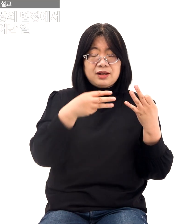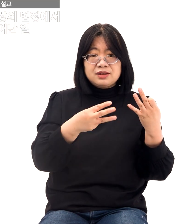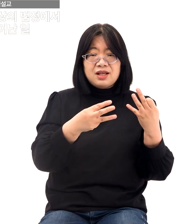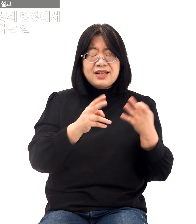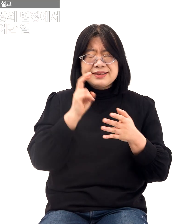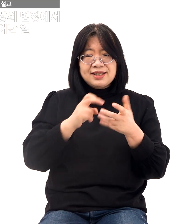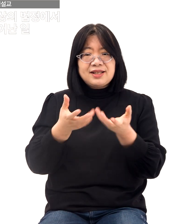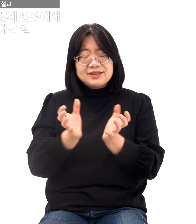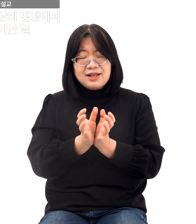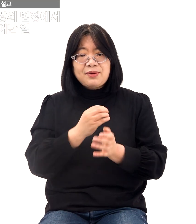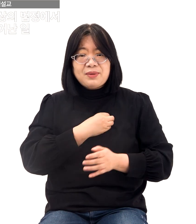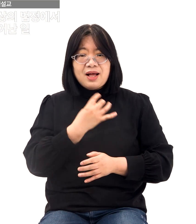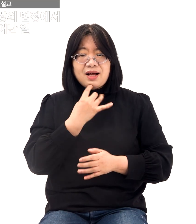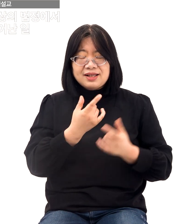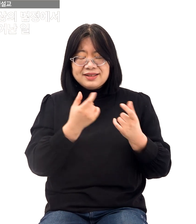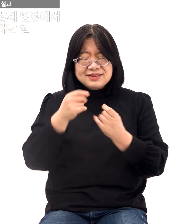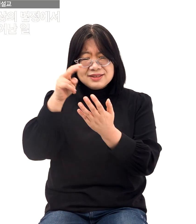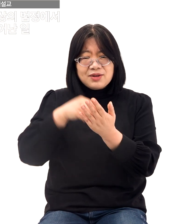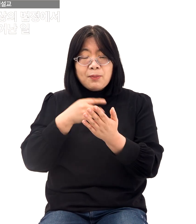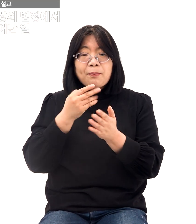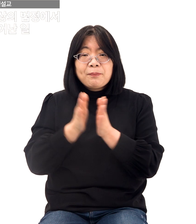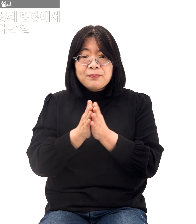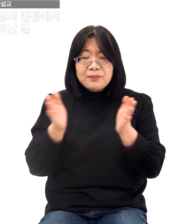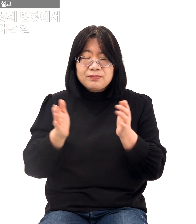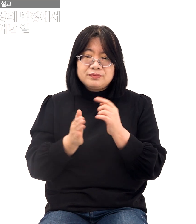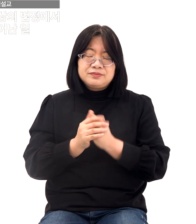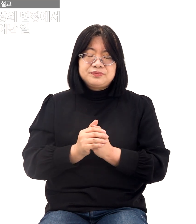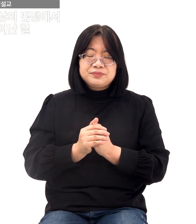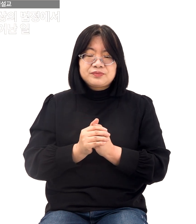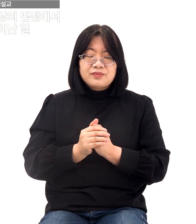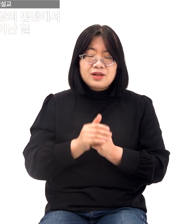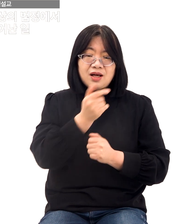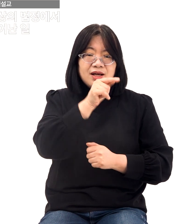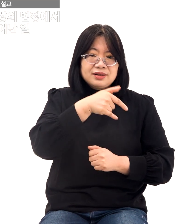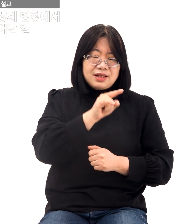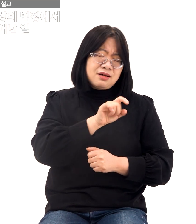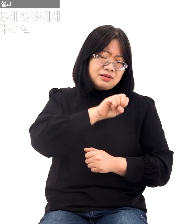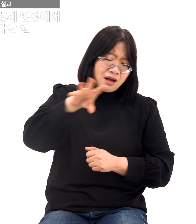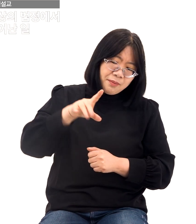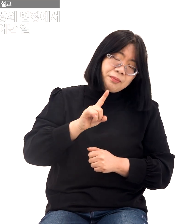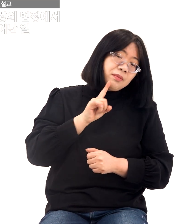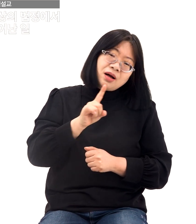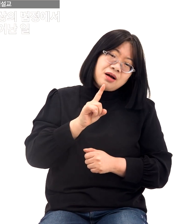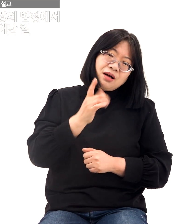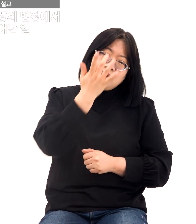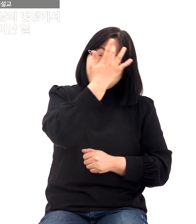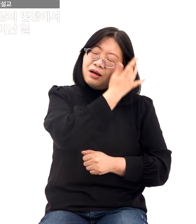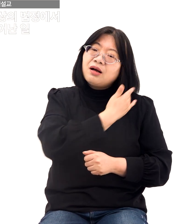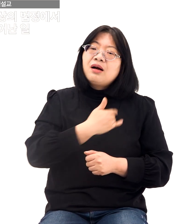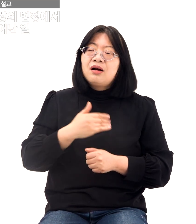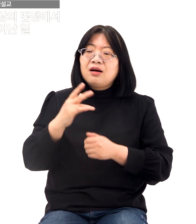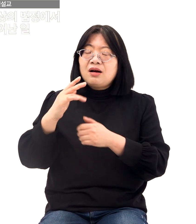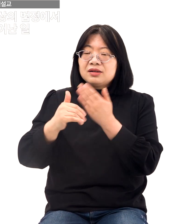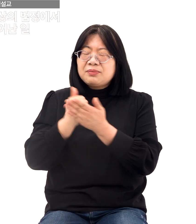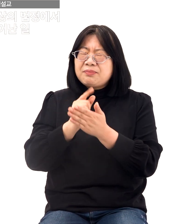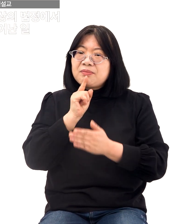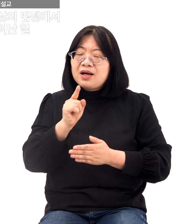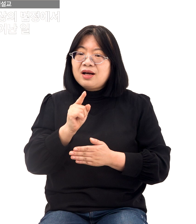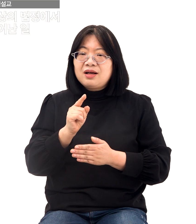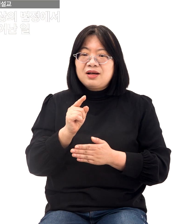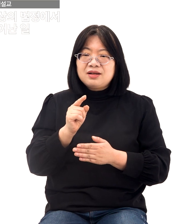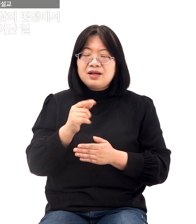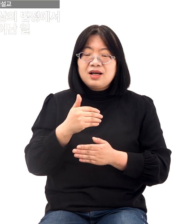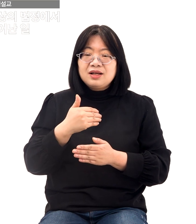우리 찬양대만 같이 읽습니다. 시작. 이에 학개가 대답하여 이르되 여호와의 말씀에 내 앞에서